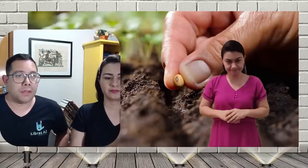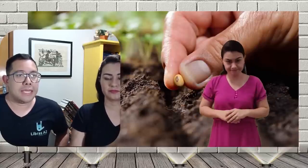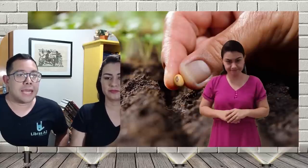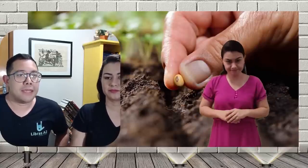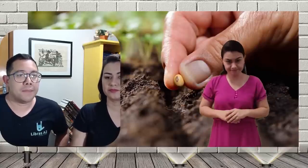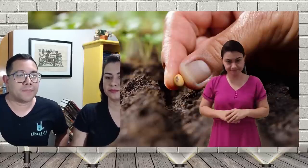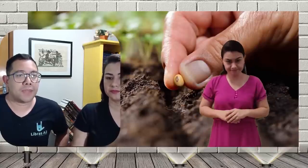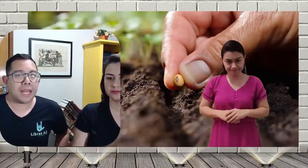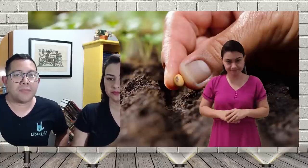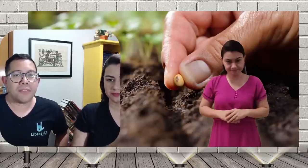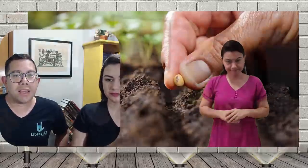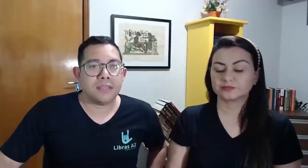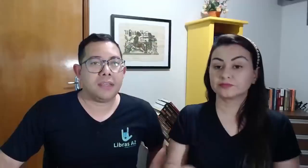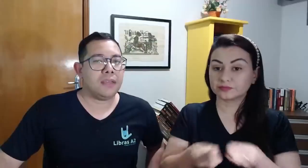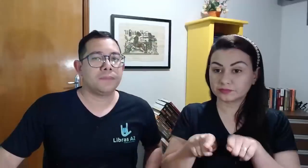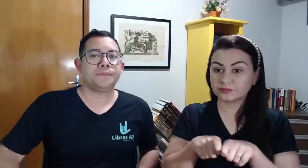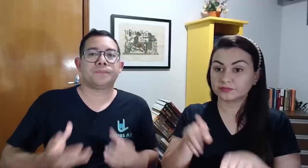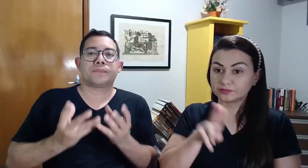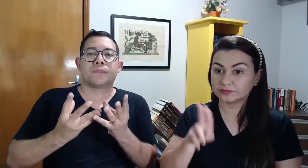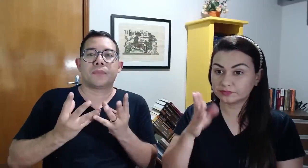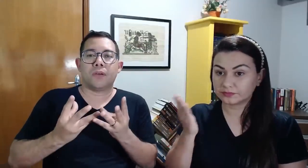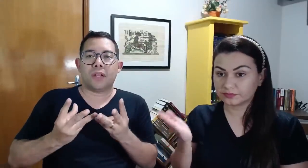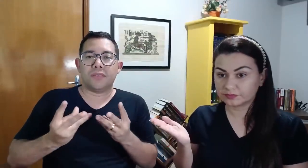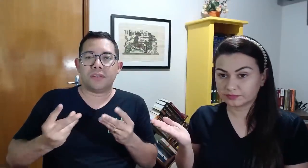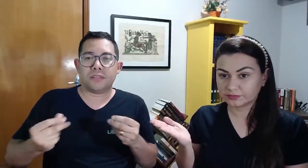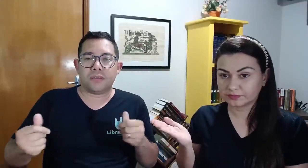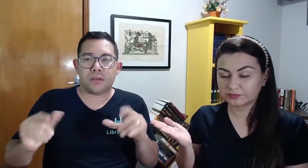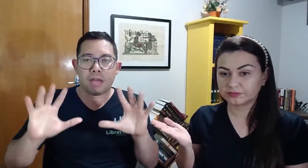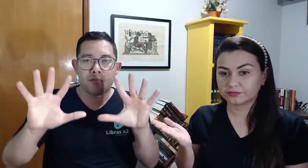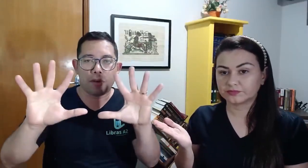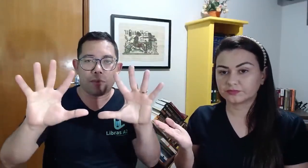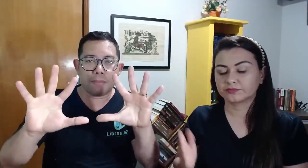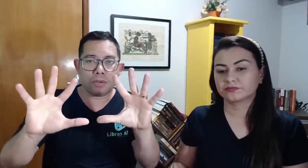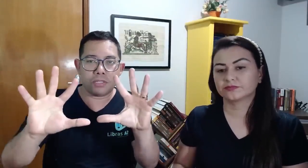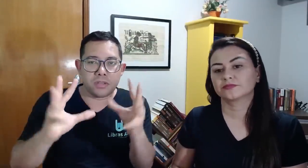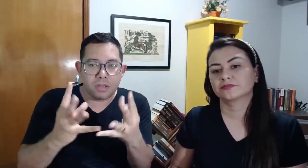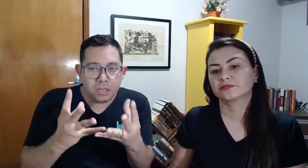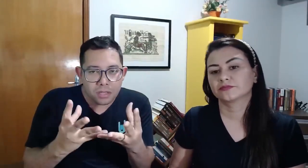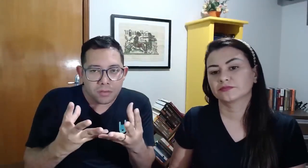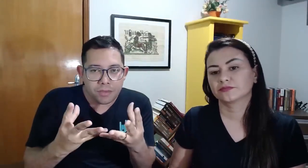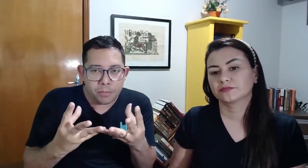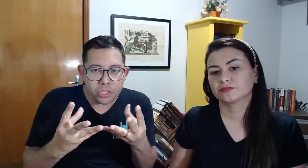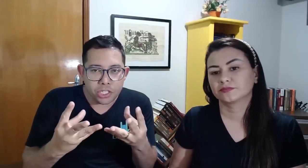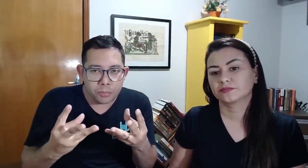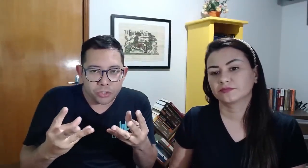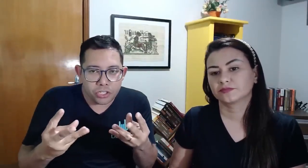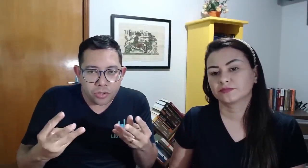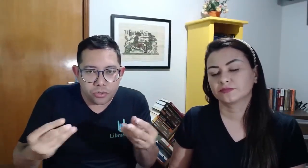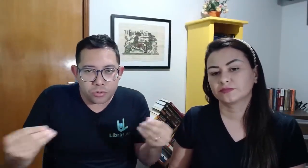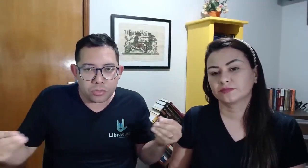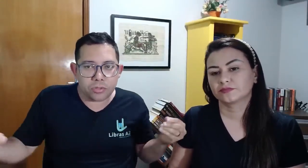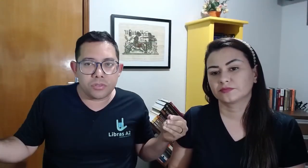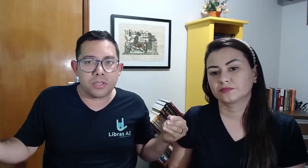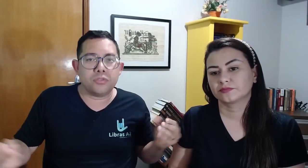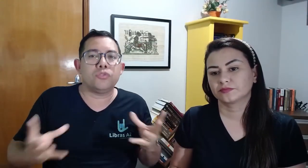E aí ela fala que, ó, ela fez assim, ó, a forma da mão assim, ó, vai puxando, puxando, junta todos os dedos,